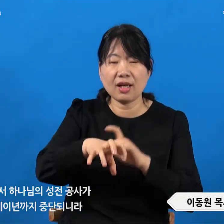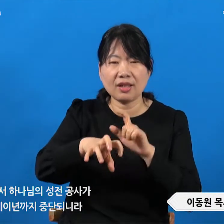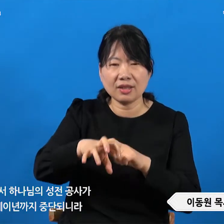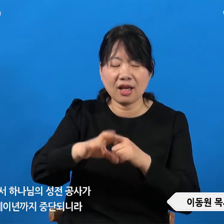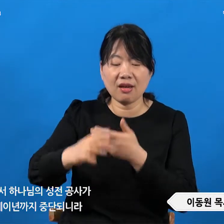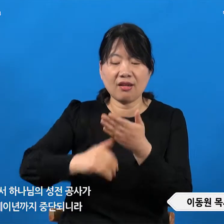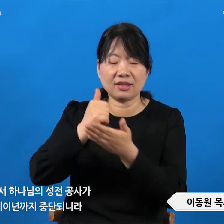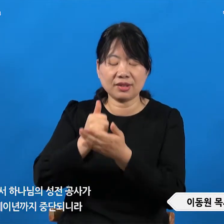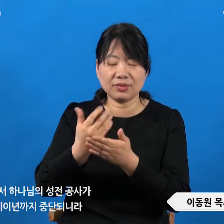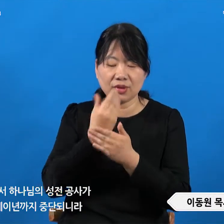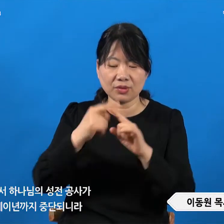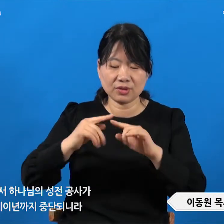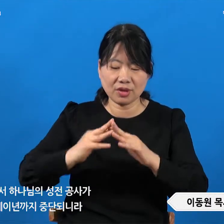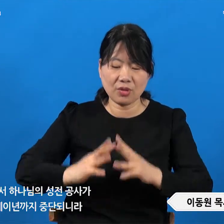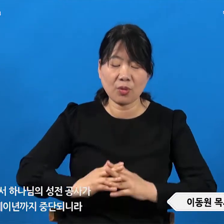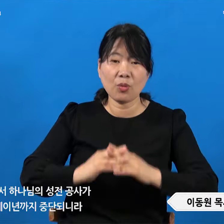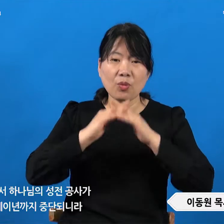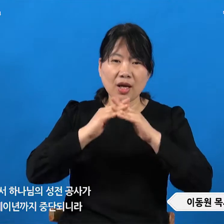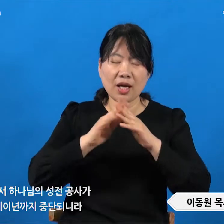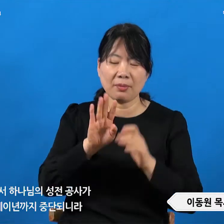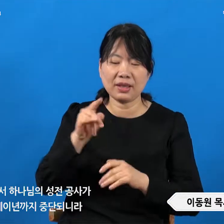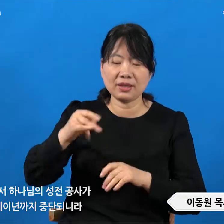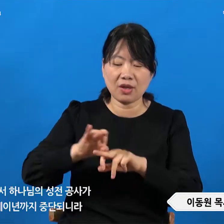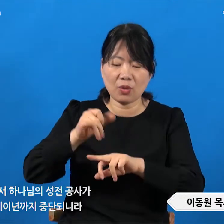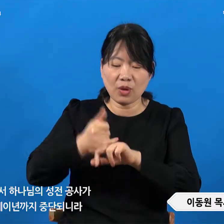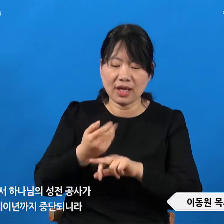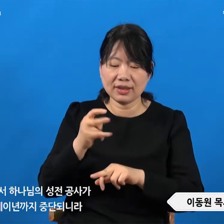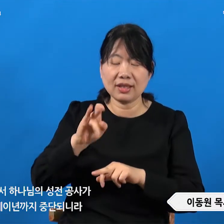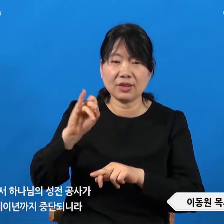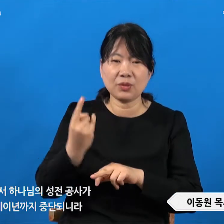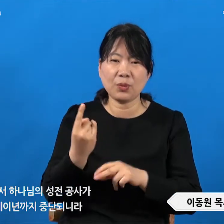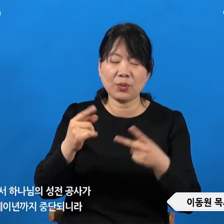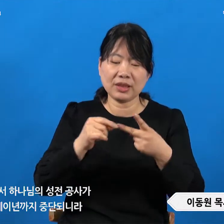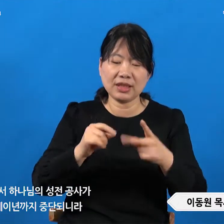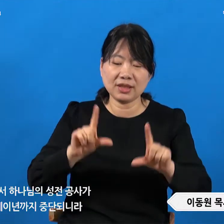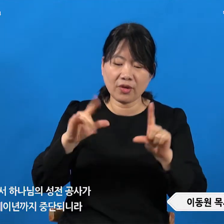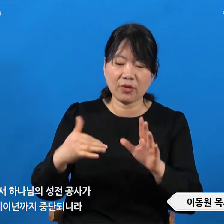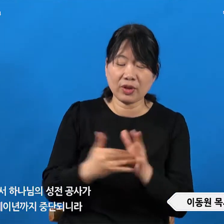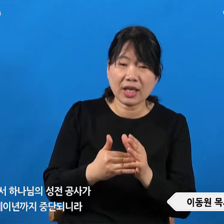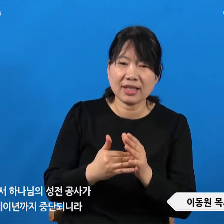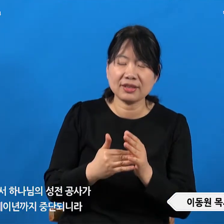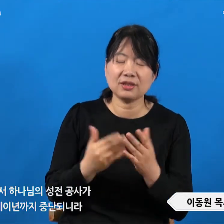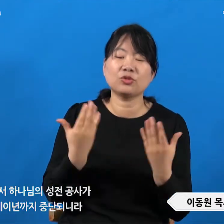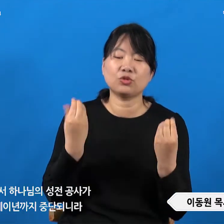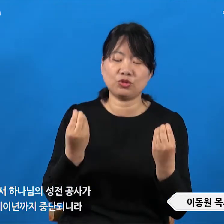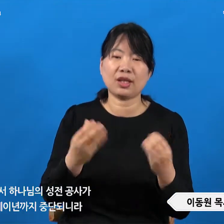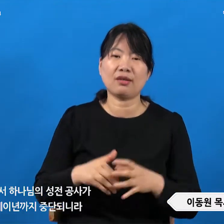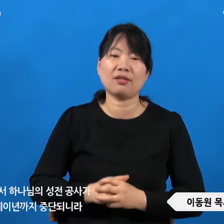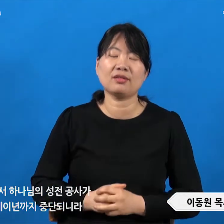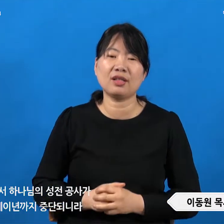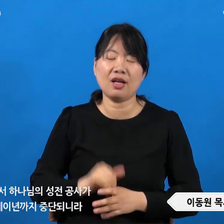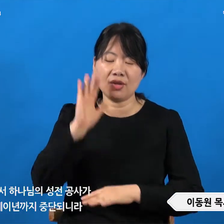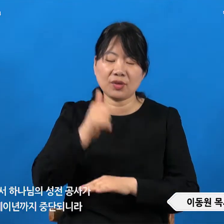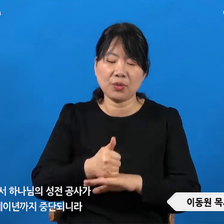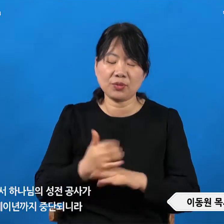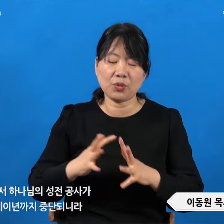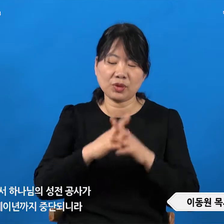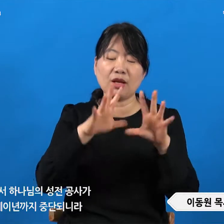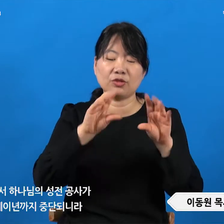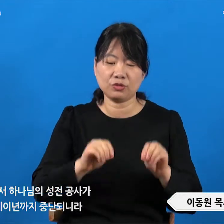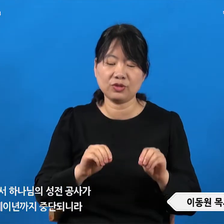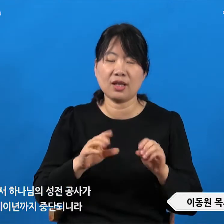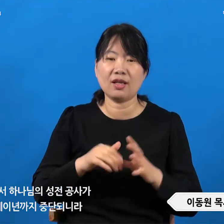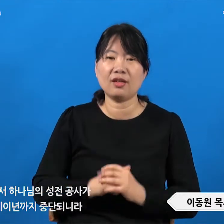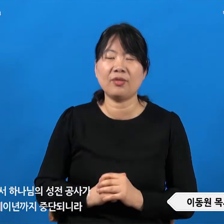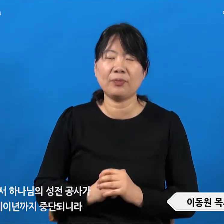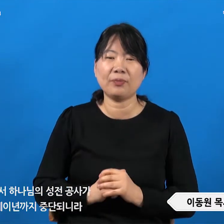예루살렘에서 하나님의 성전 공사가 바사왕 다리오 제2년까지 중단되었더라. 결국 공사가